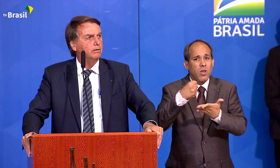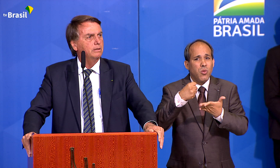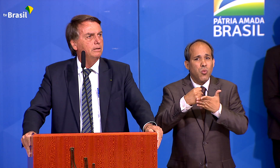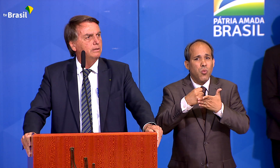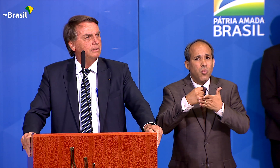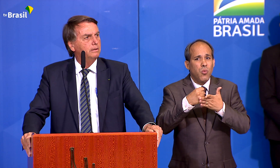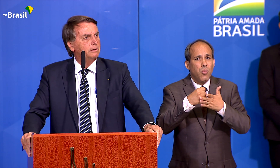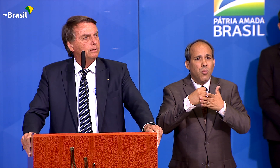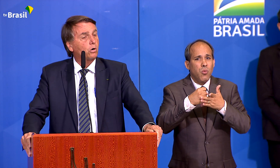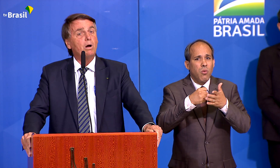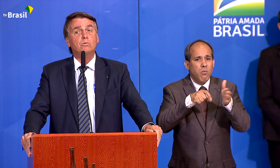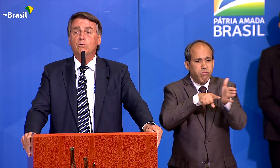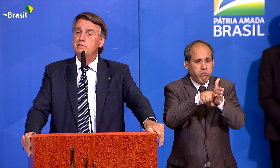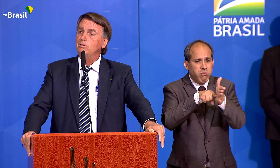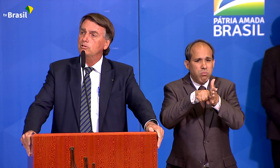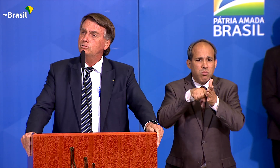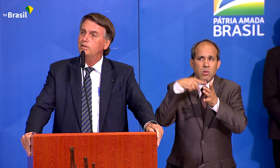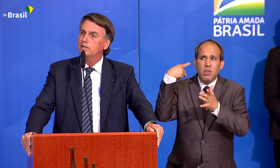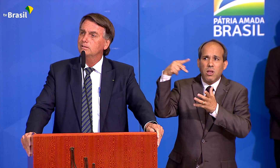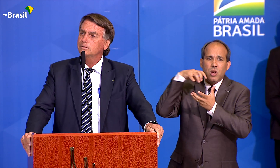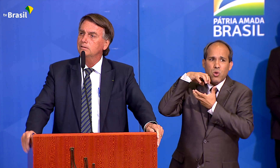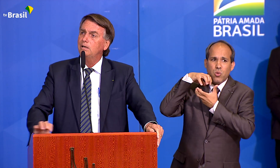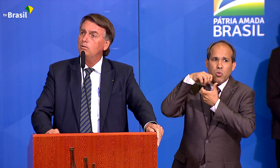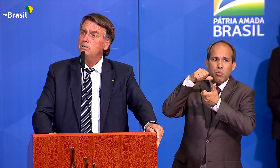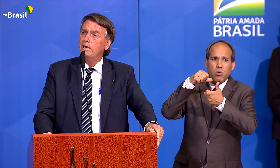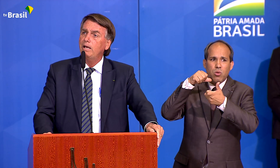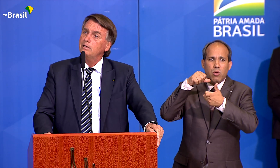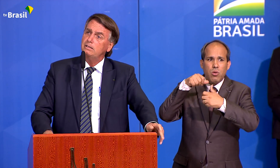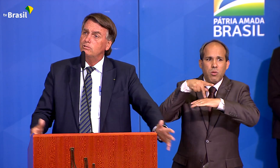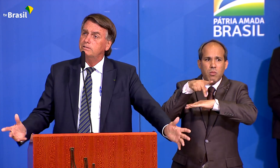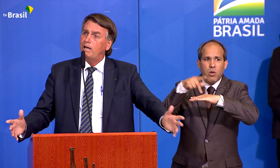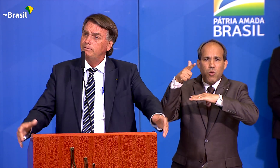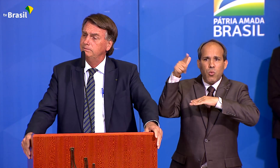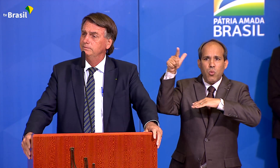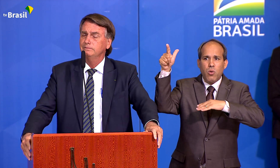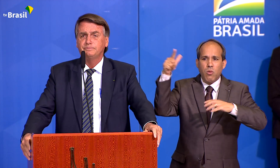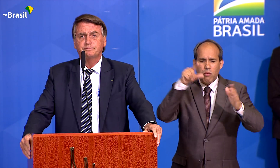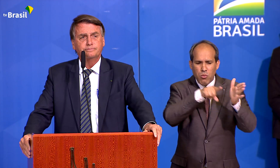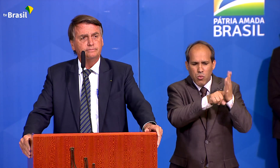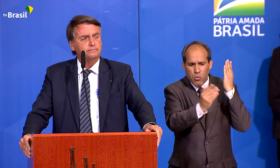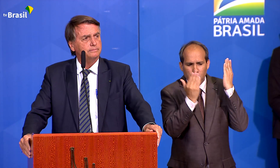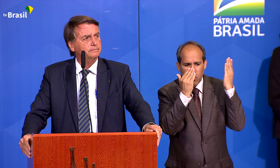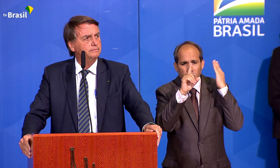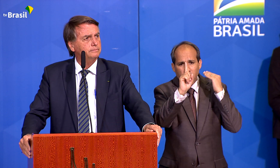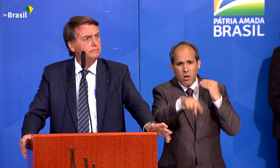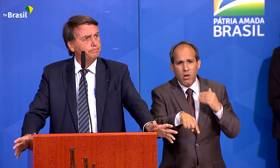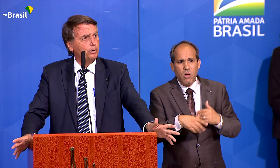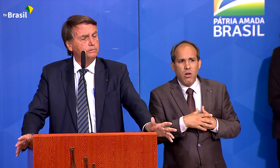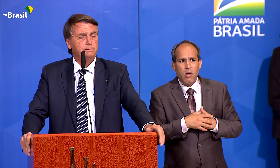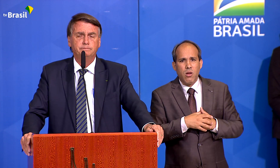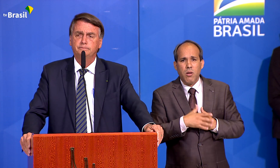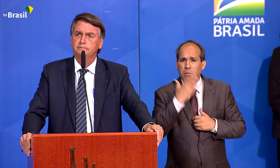internacional com a conclusão da auditoria é um né e não de Davi